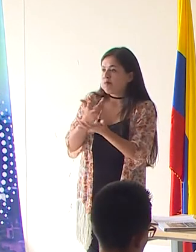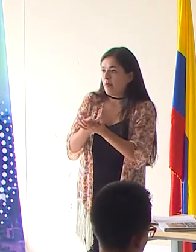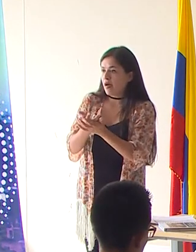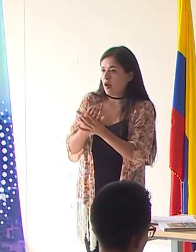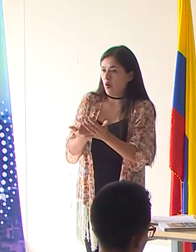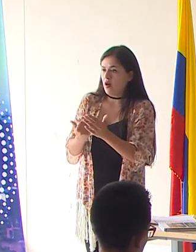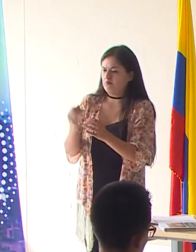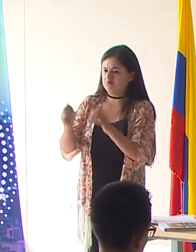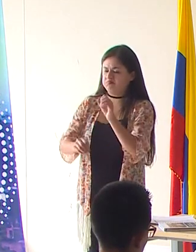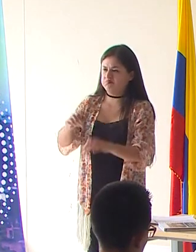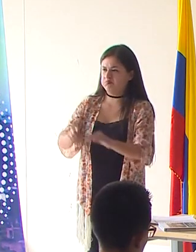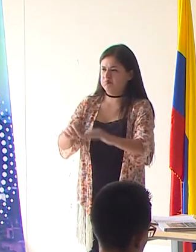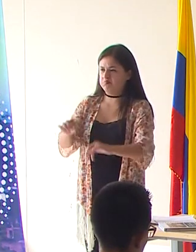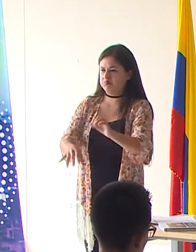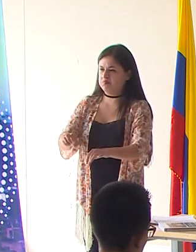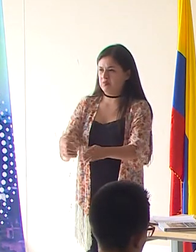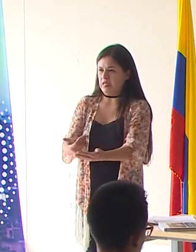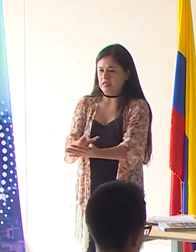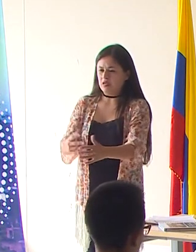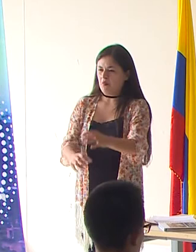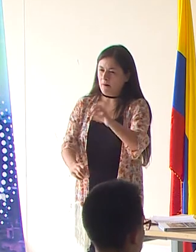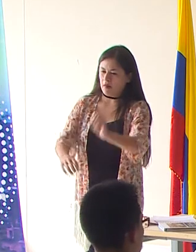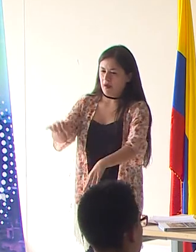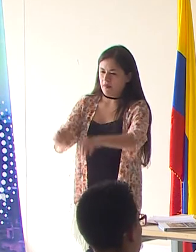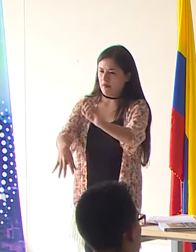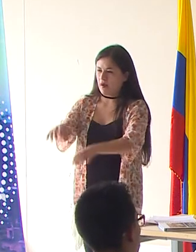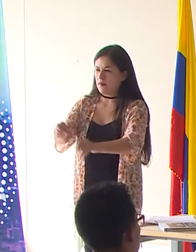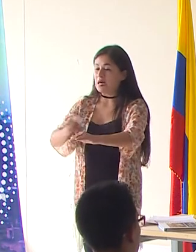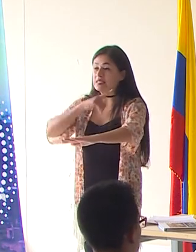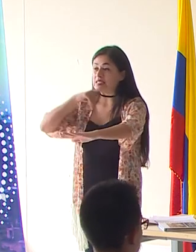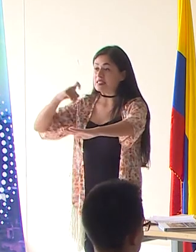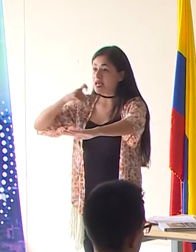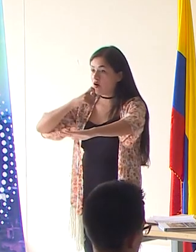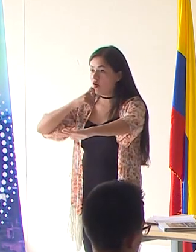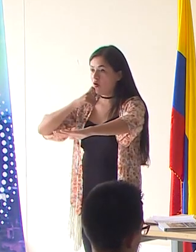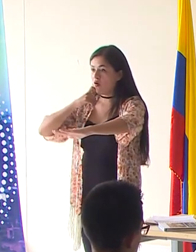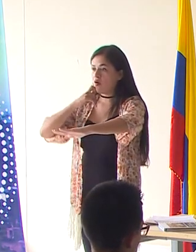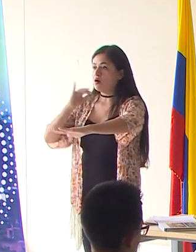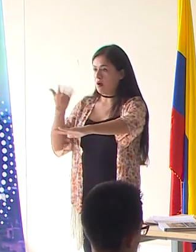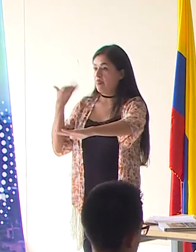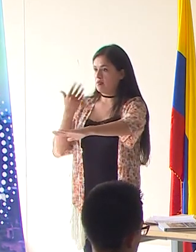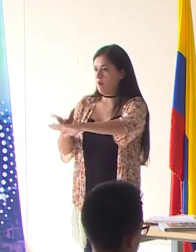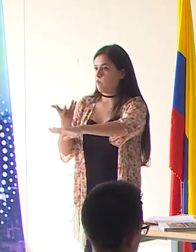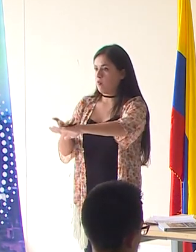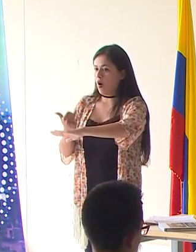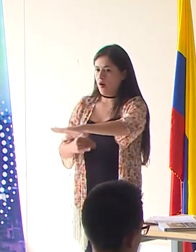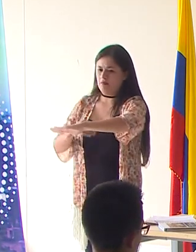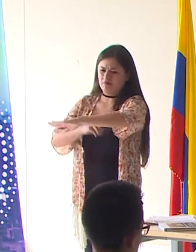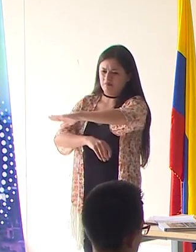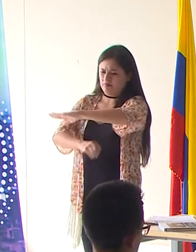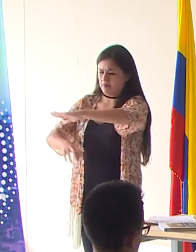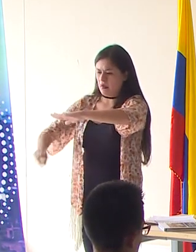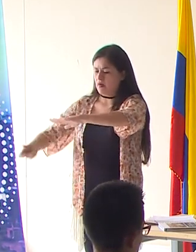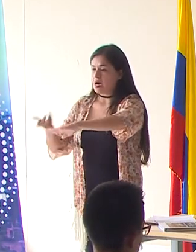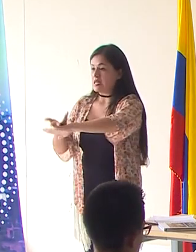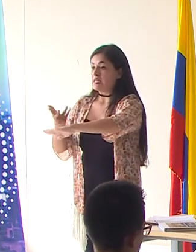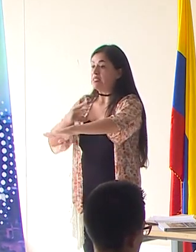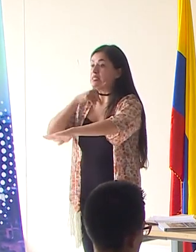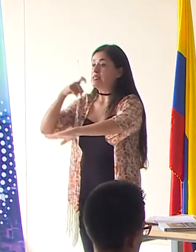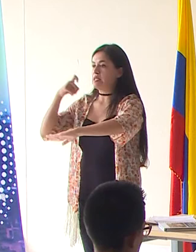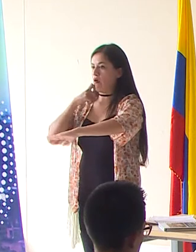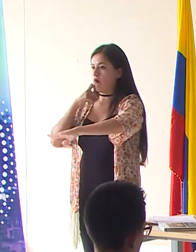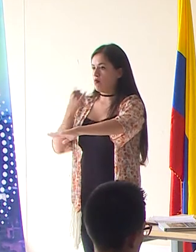pretenden hacer y sembrar allí 23 millones de personas hacinadas pues